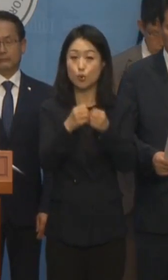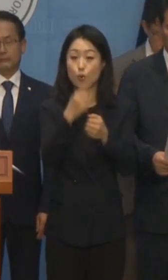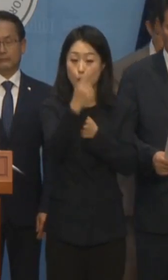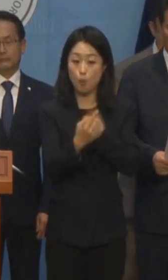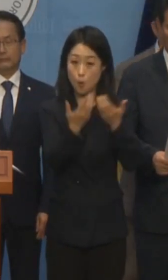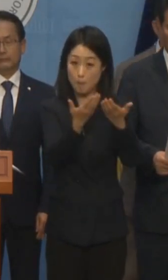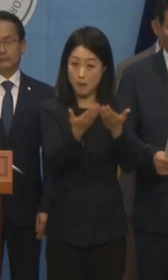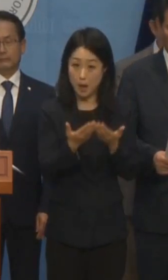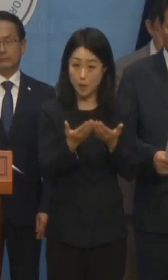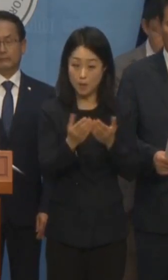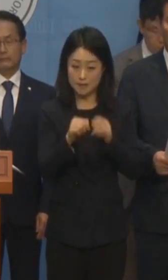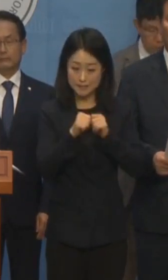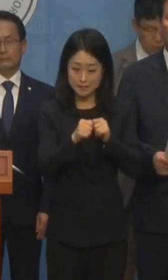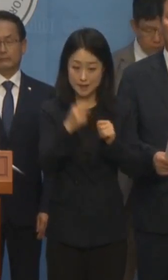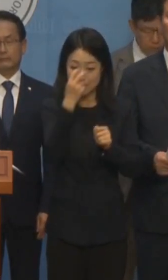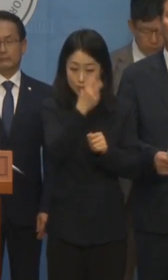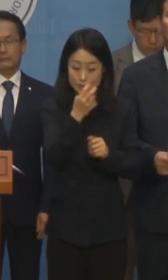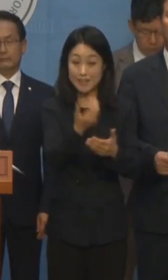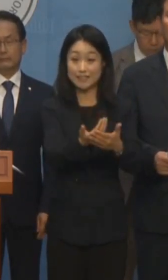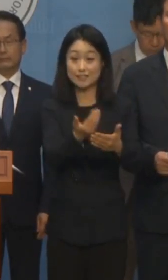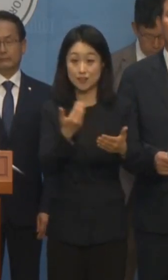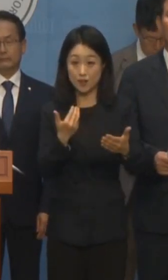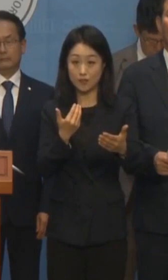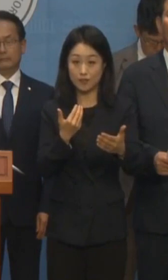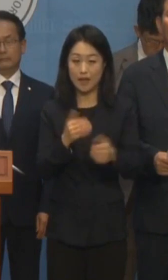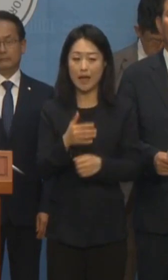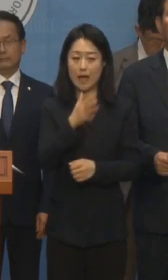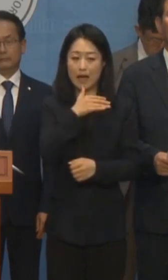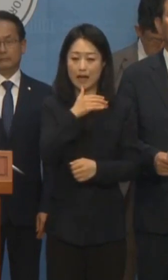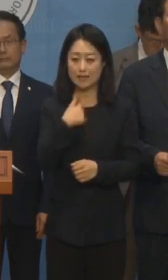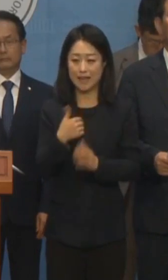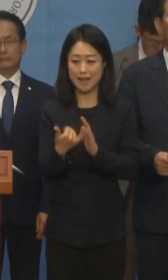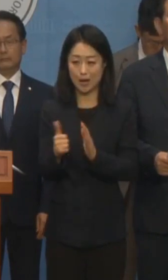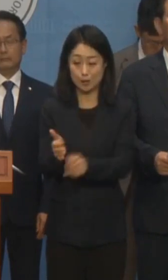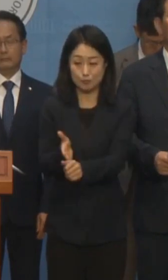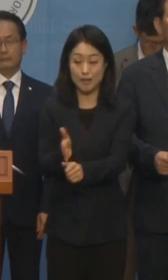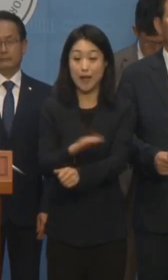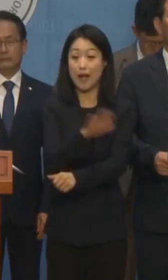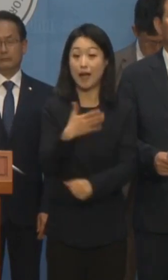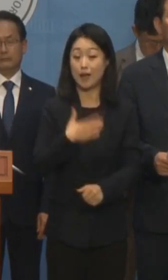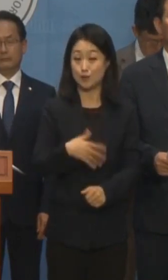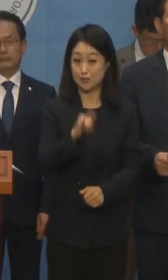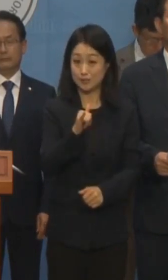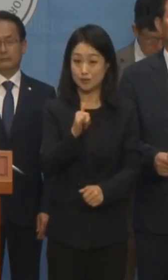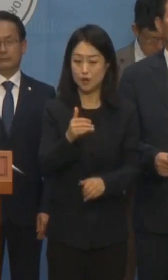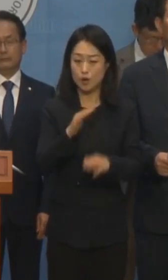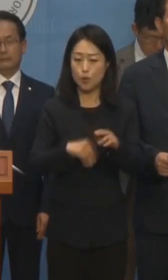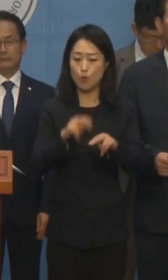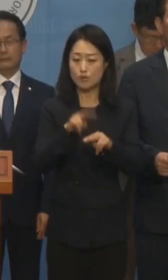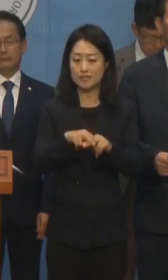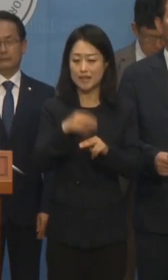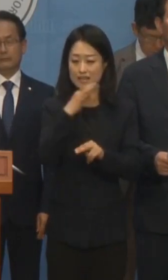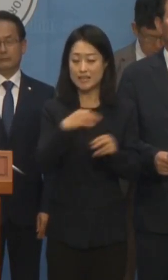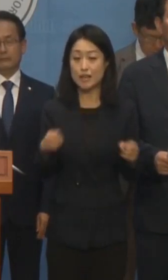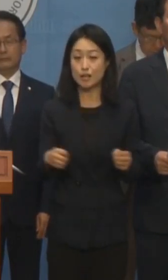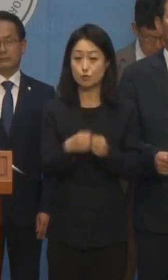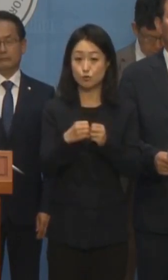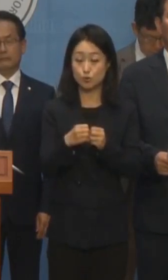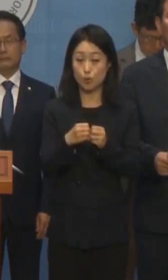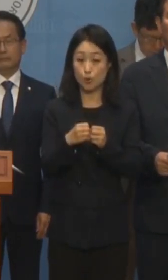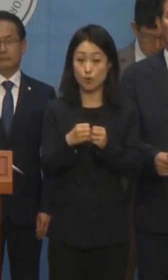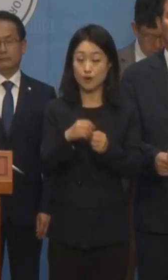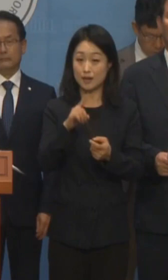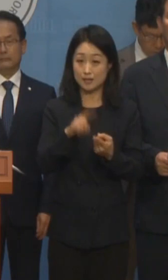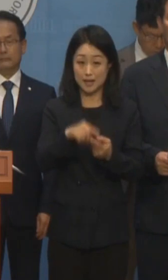보고받고 심의를 시작하기 전에 인지했음에도 심의에 참석해 공직자 이해충돌 방지법을 위반했다는